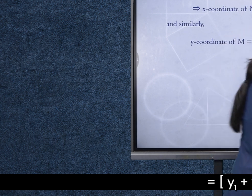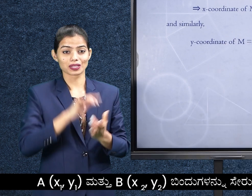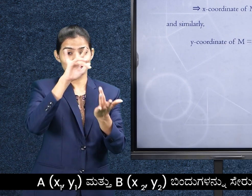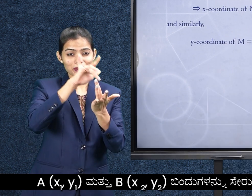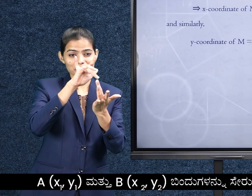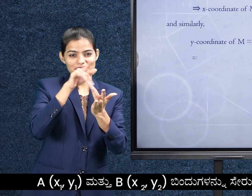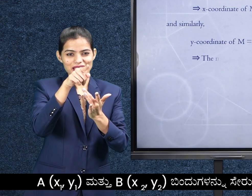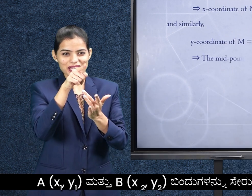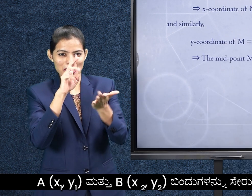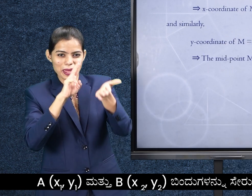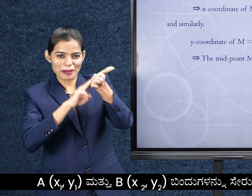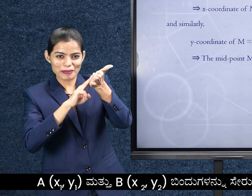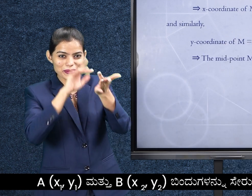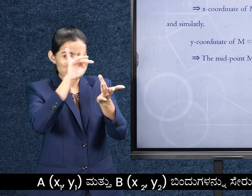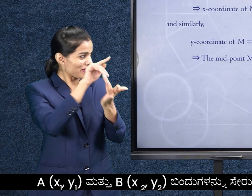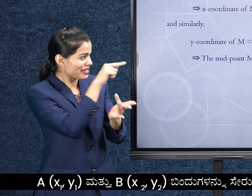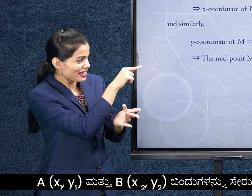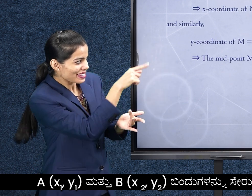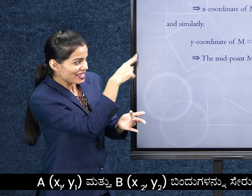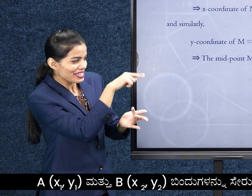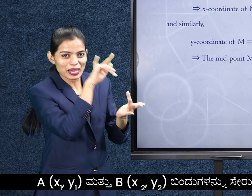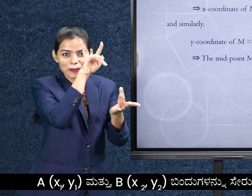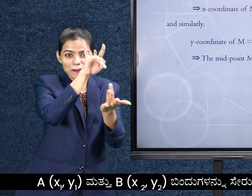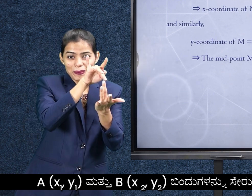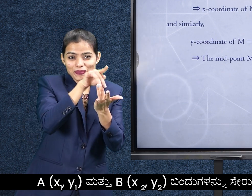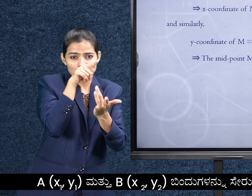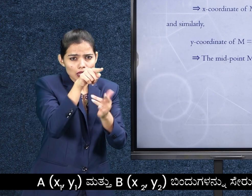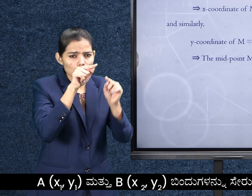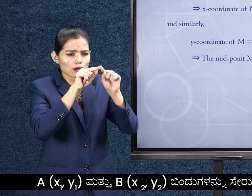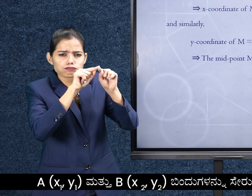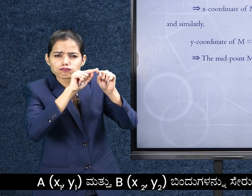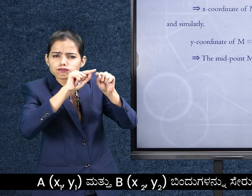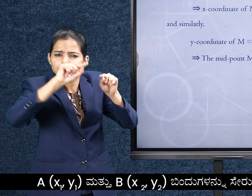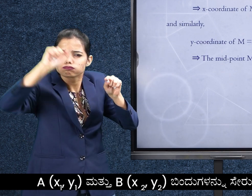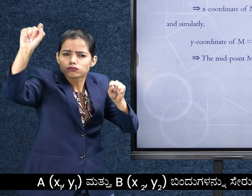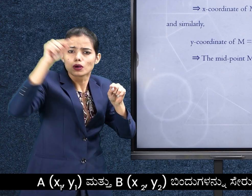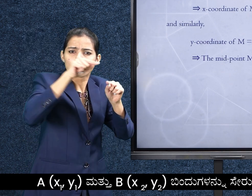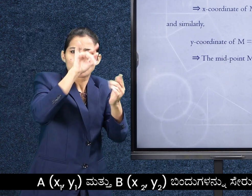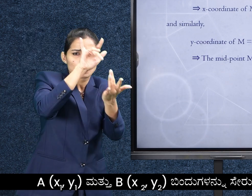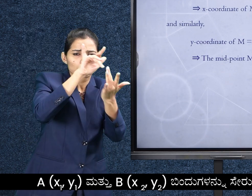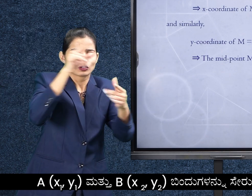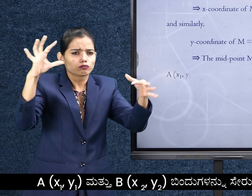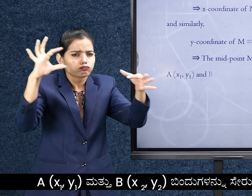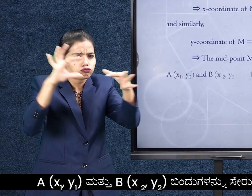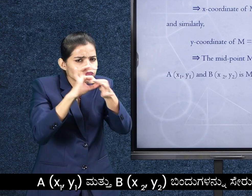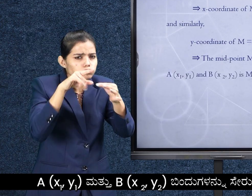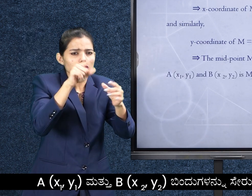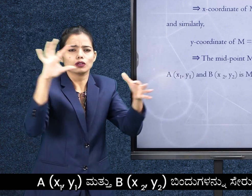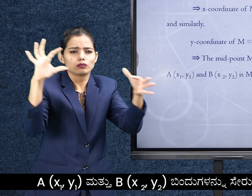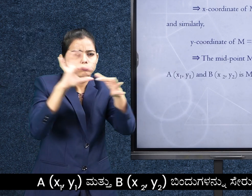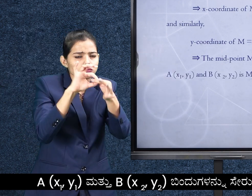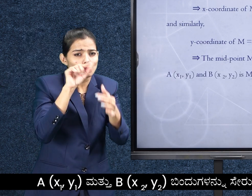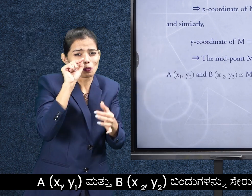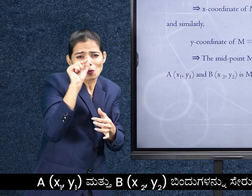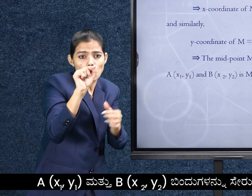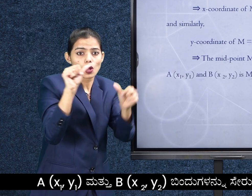a ಆಫ್ x1, y1 ಮತ್ತು b ಆಫ್ x2, y2 ಬಿಂದುಗಳನ್ನು ಸೇರಿಸುವ